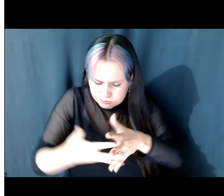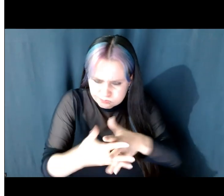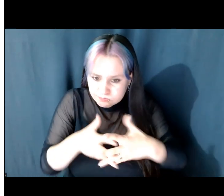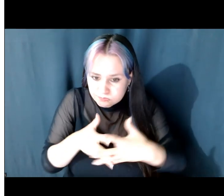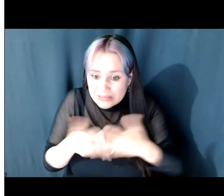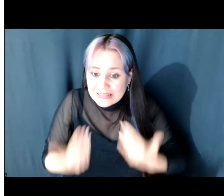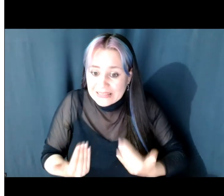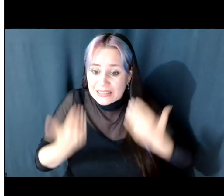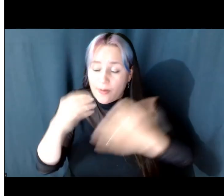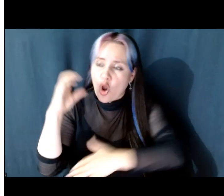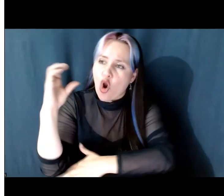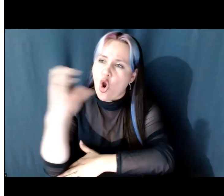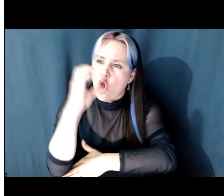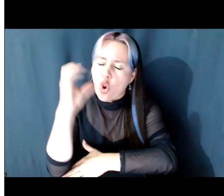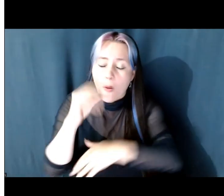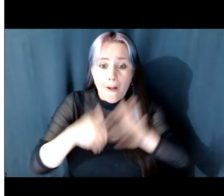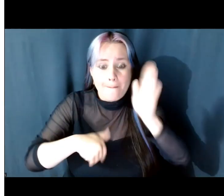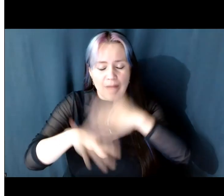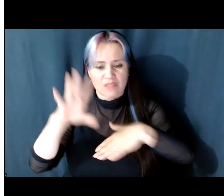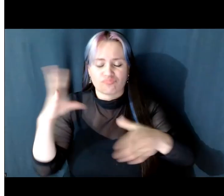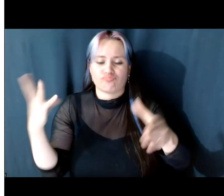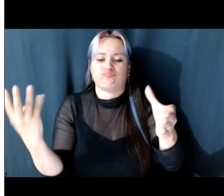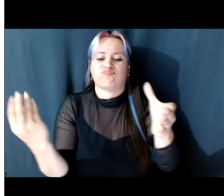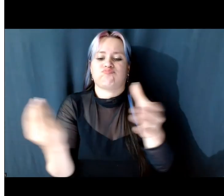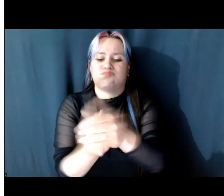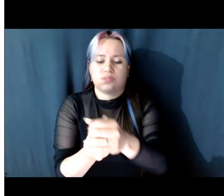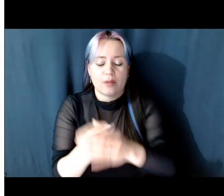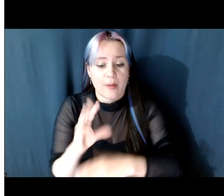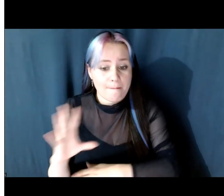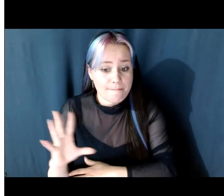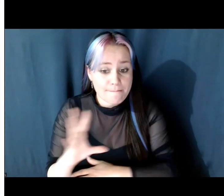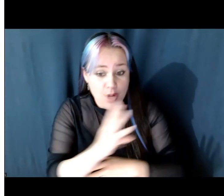convención de los derechos de las personas con